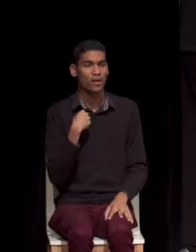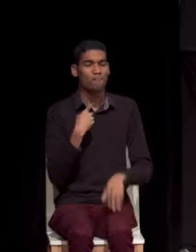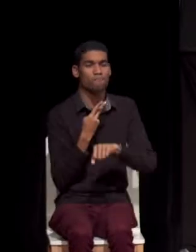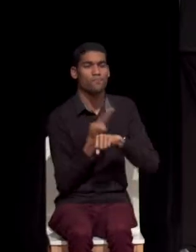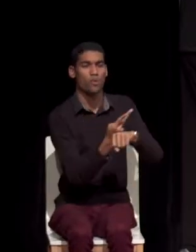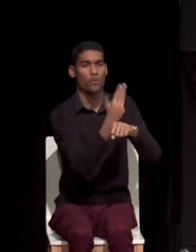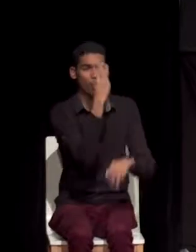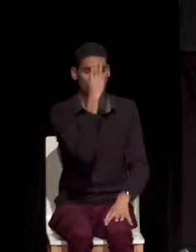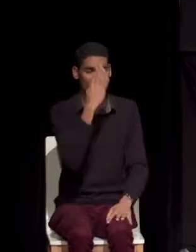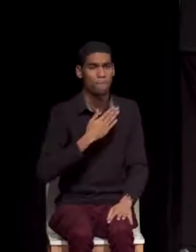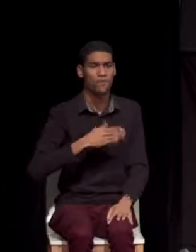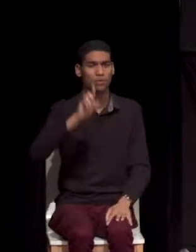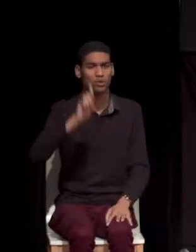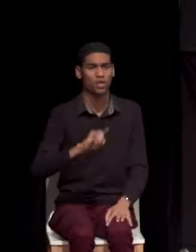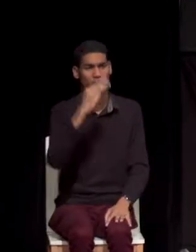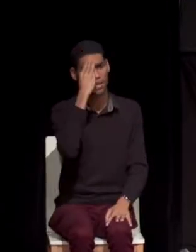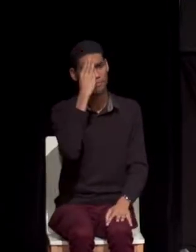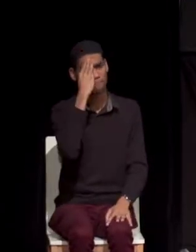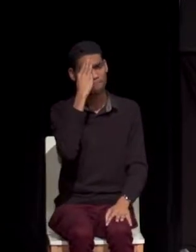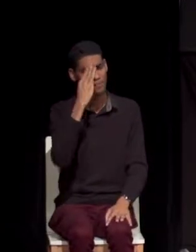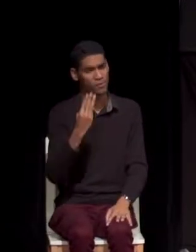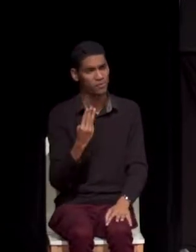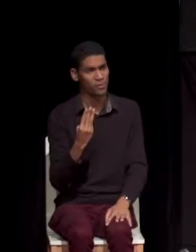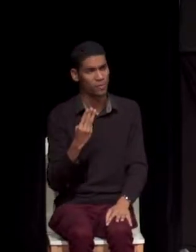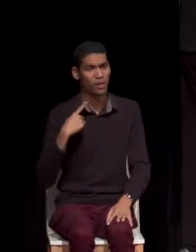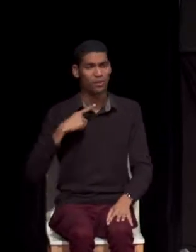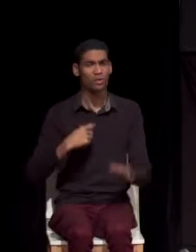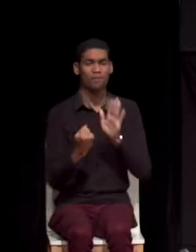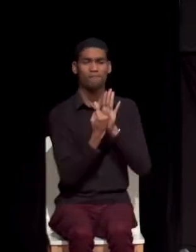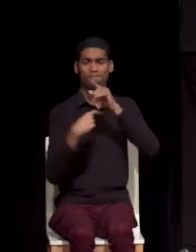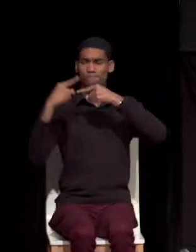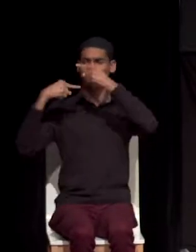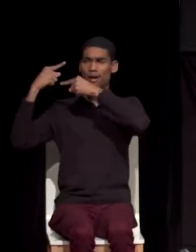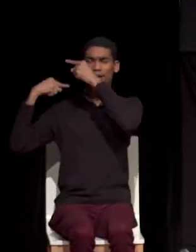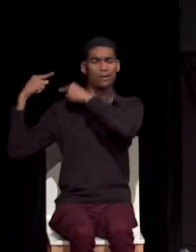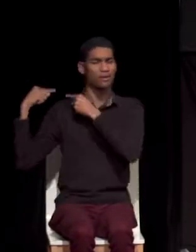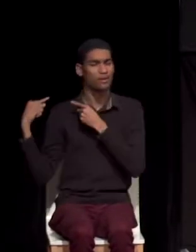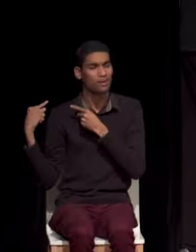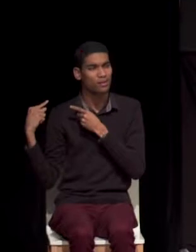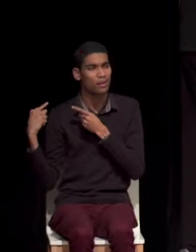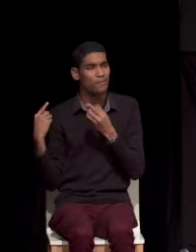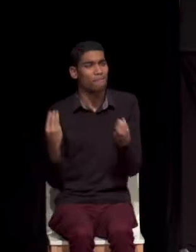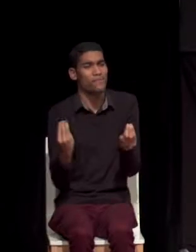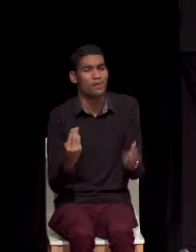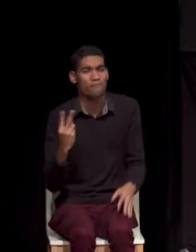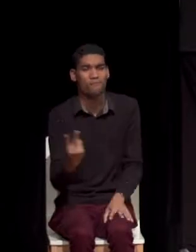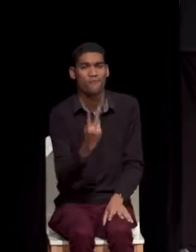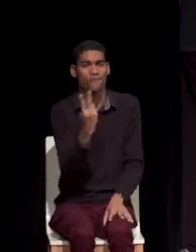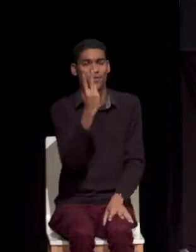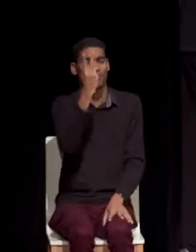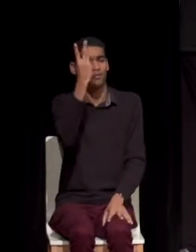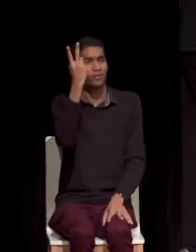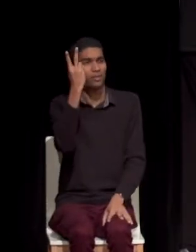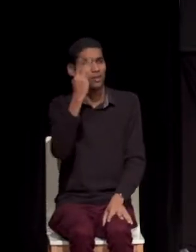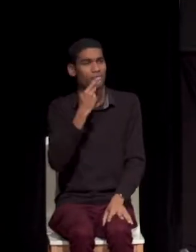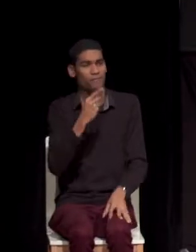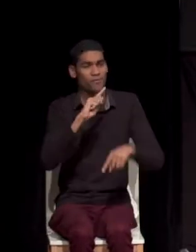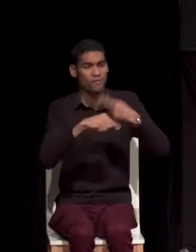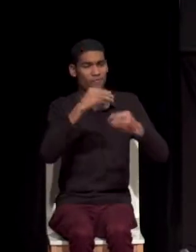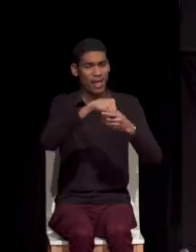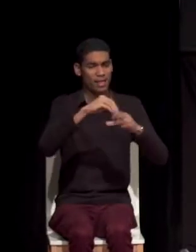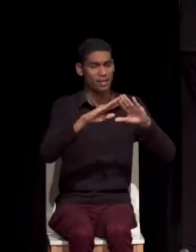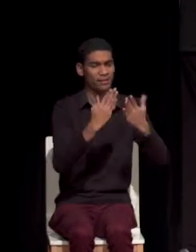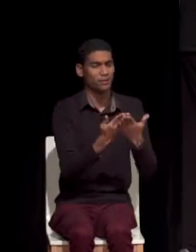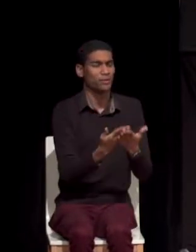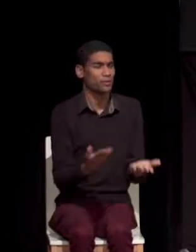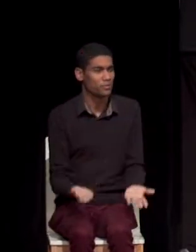o direito à memória, esse que a gente tem negado todo o tempo, para que valorizemos isso dentro da escola.